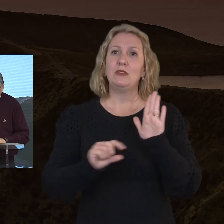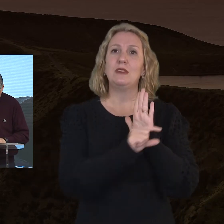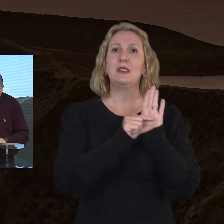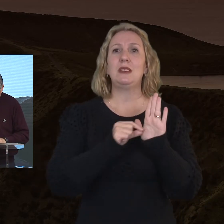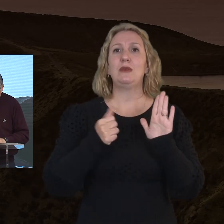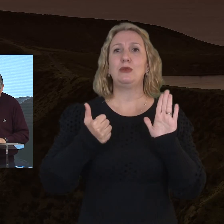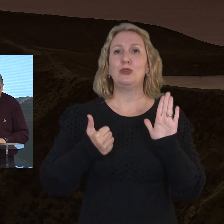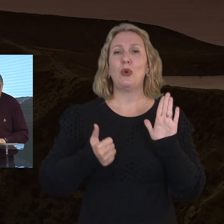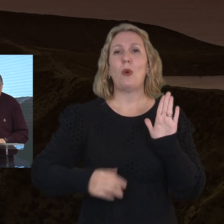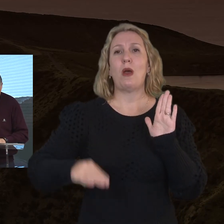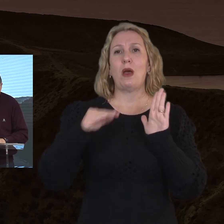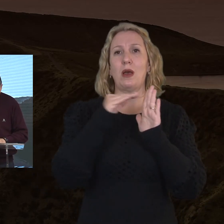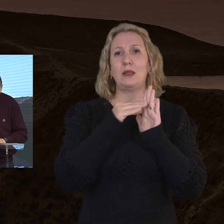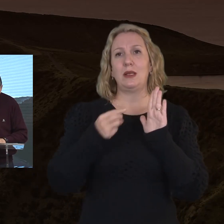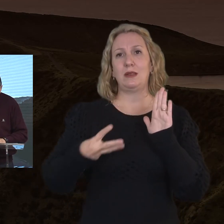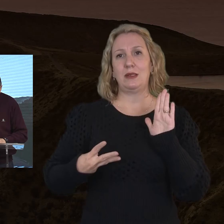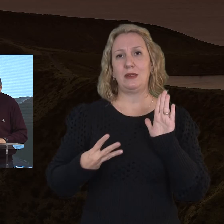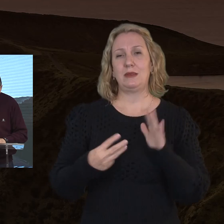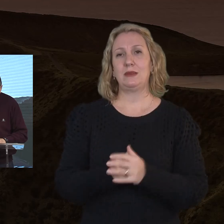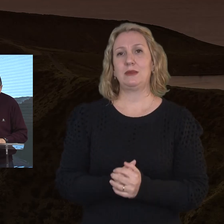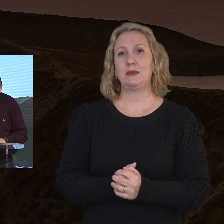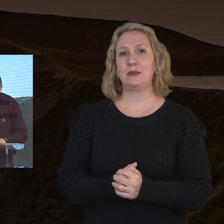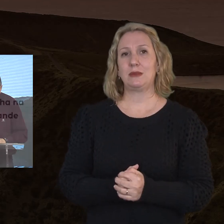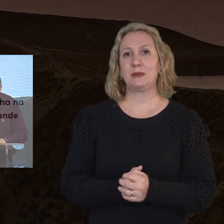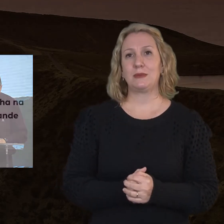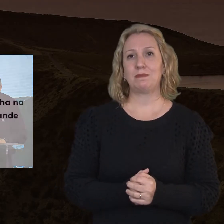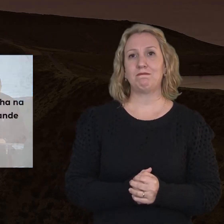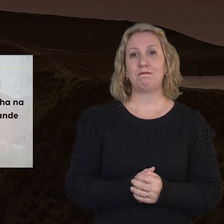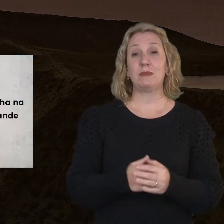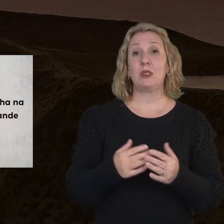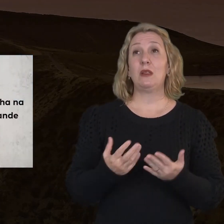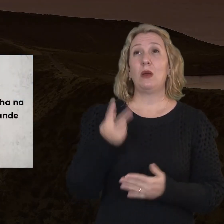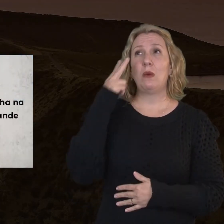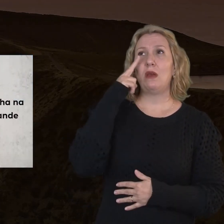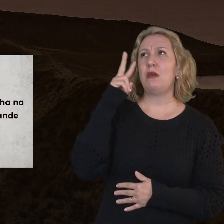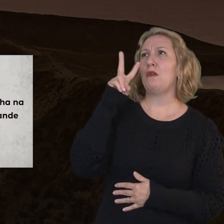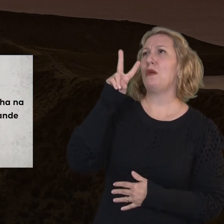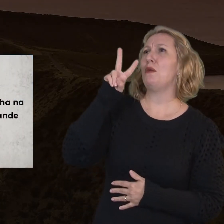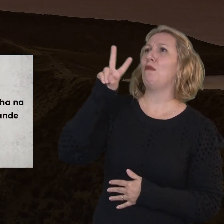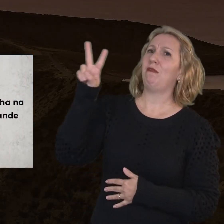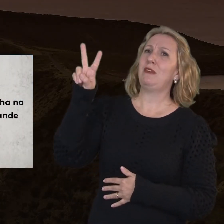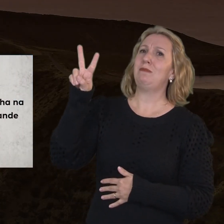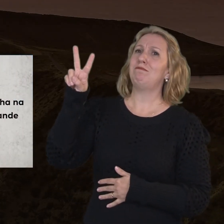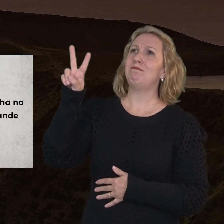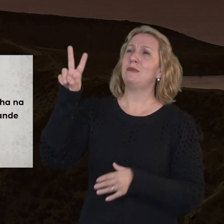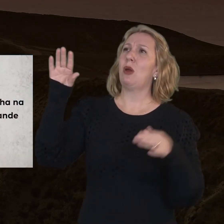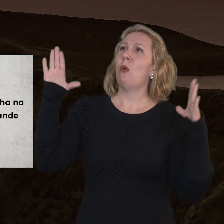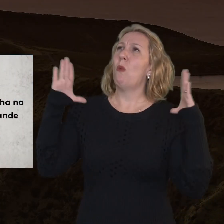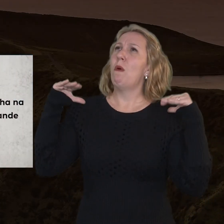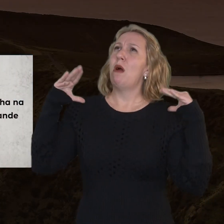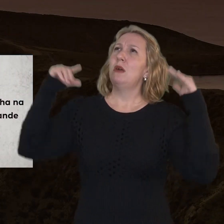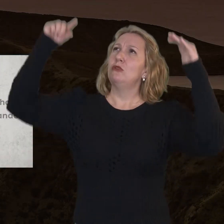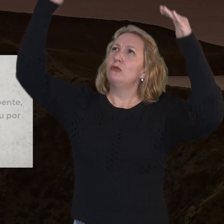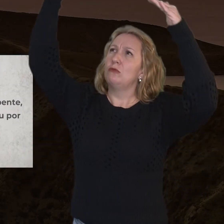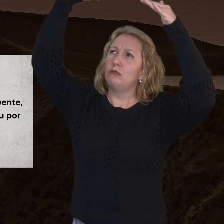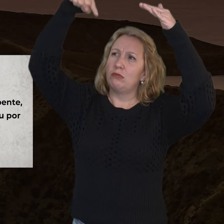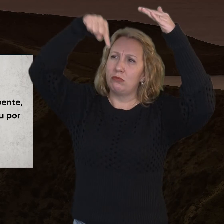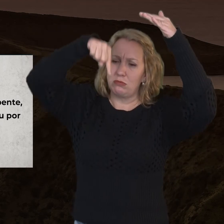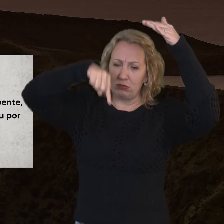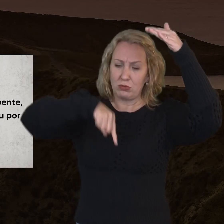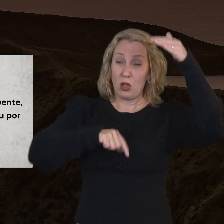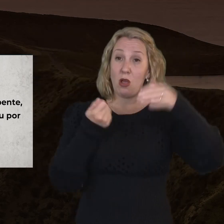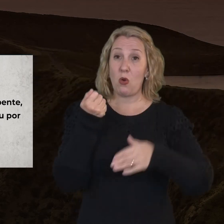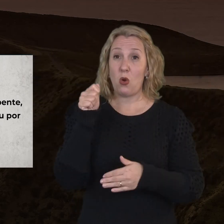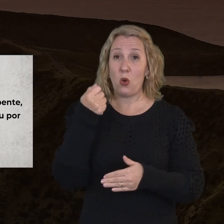3 bom então vi descer do céu um anjo tinha na mão a chave do abismo é uma grande corrente